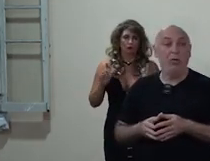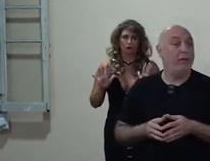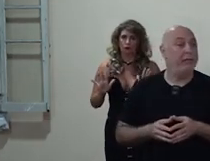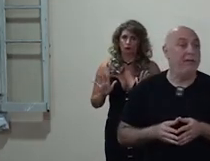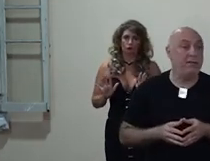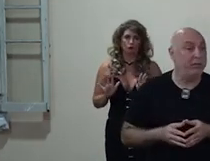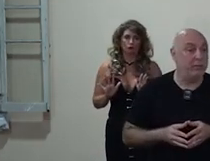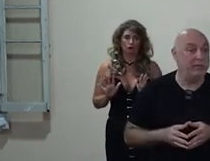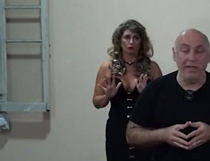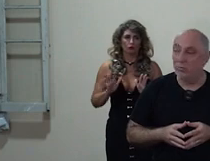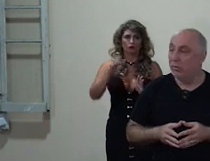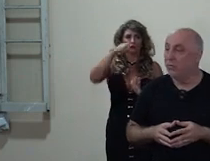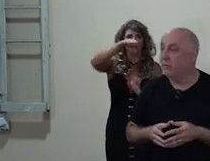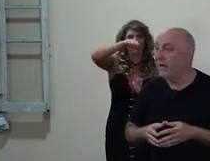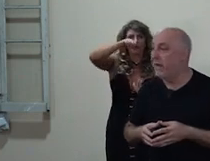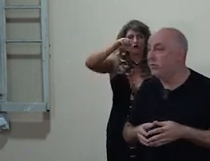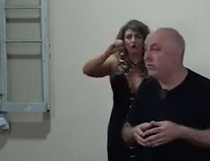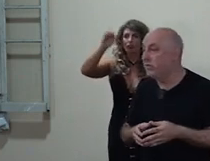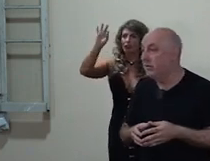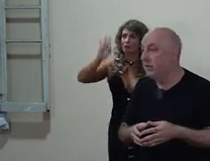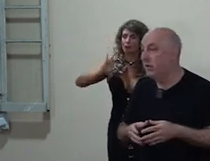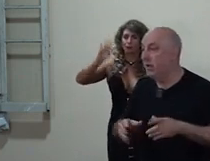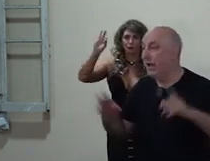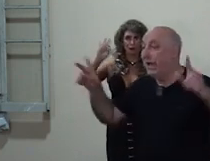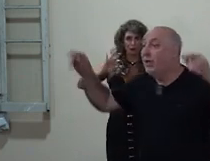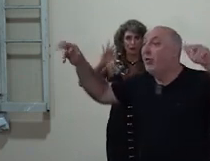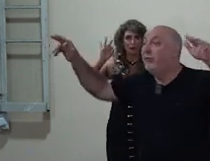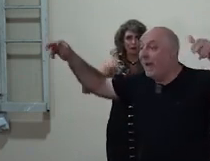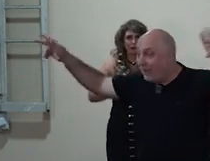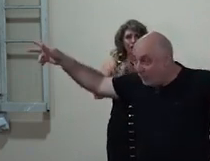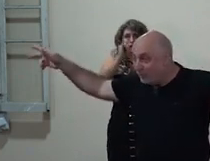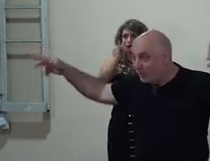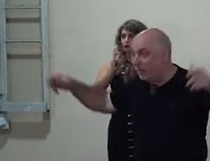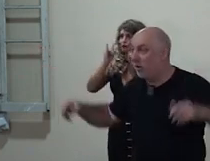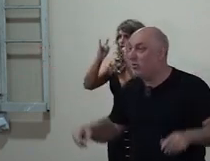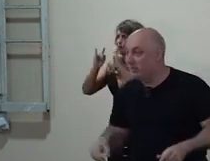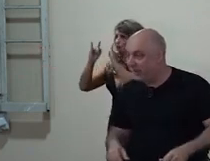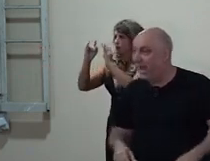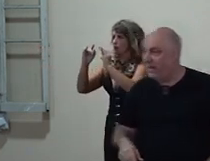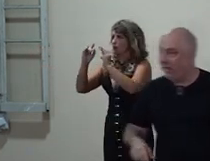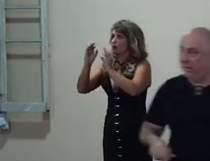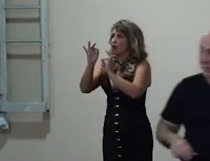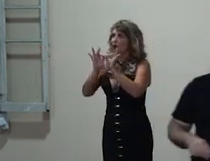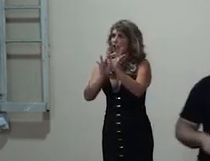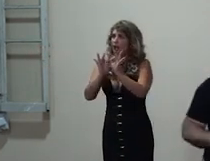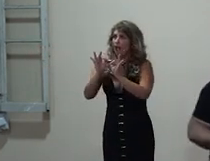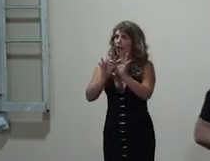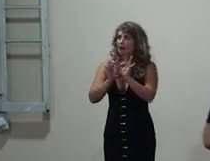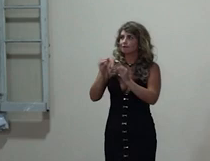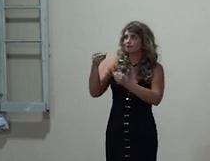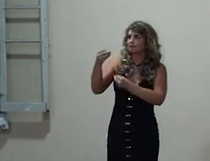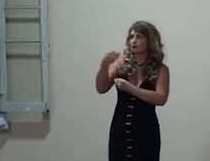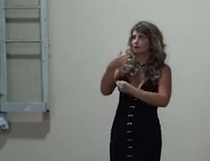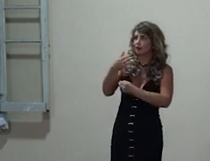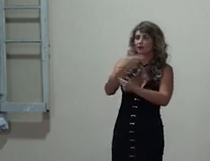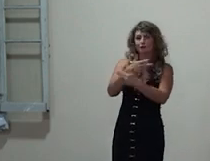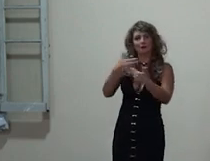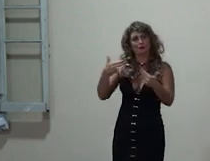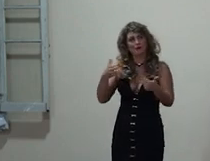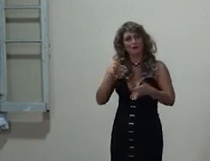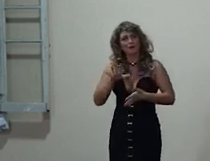se não 90% dos prédios renovados, como alguns querem, e a